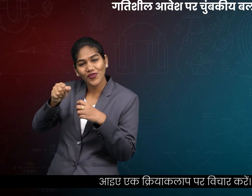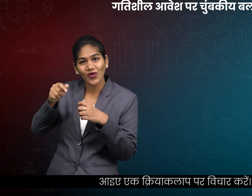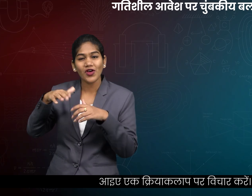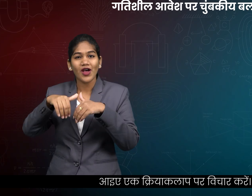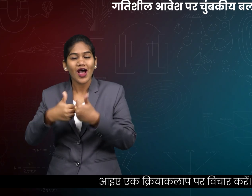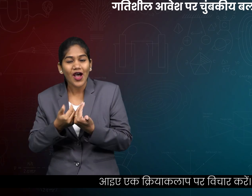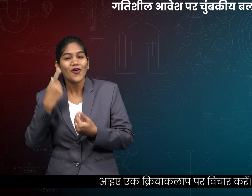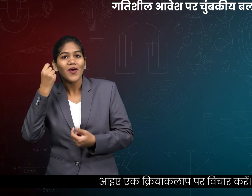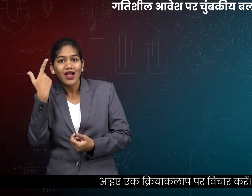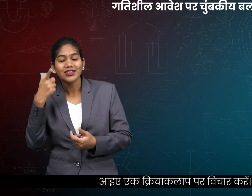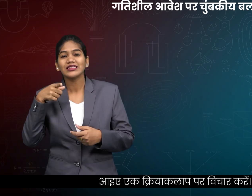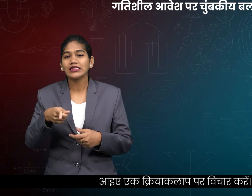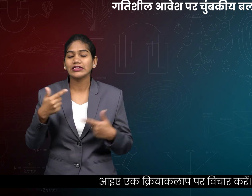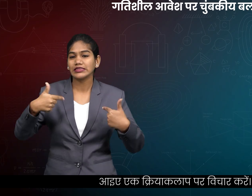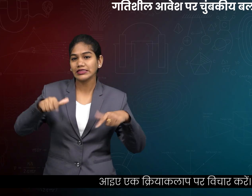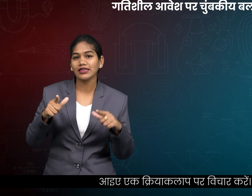पर विचार करें।